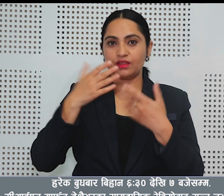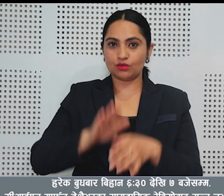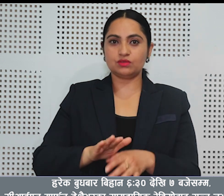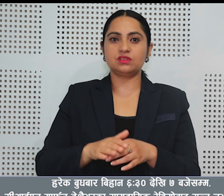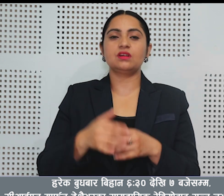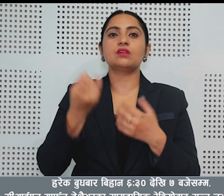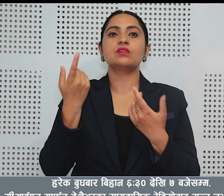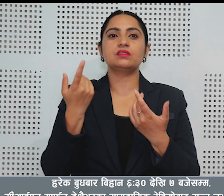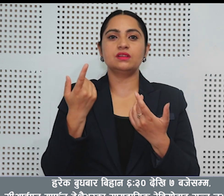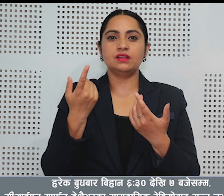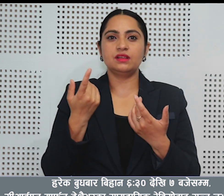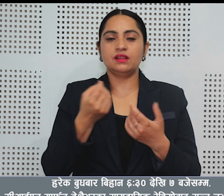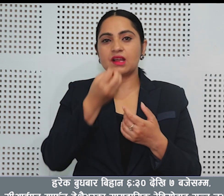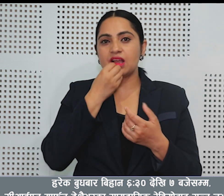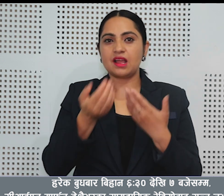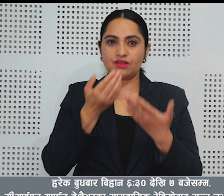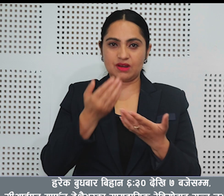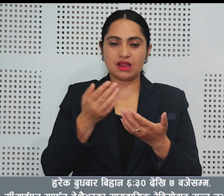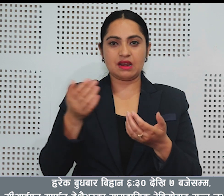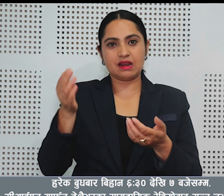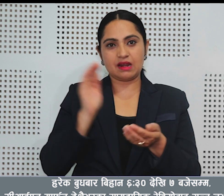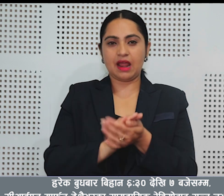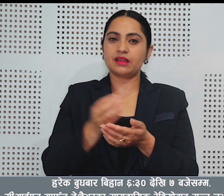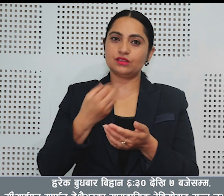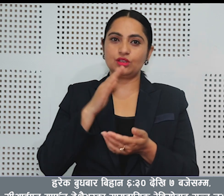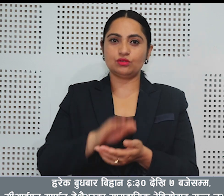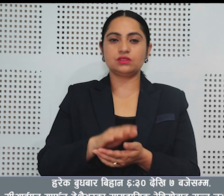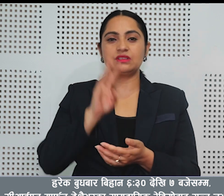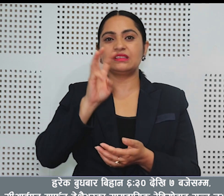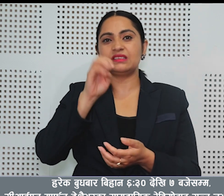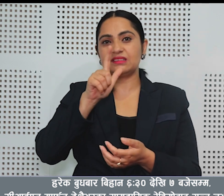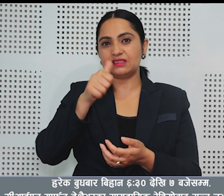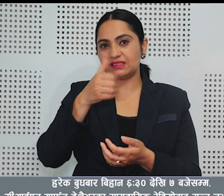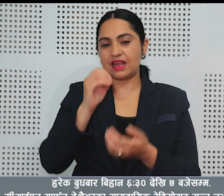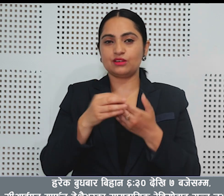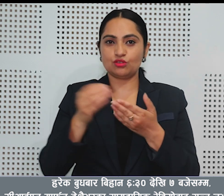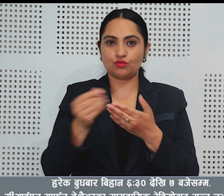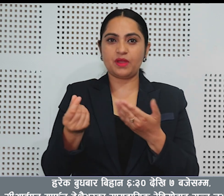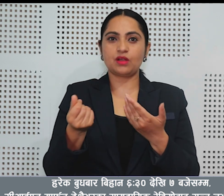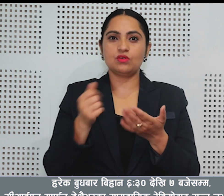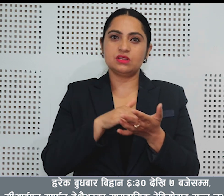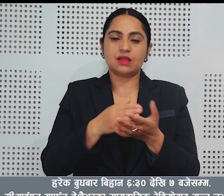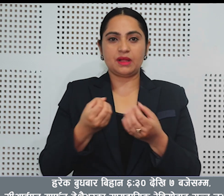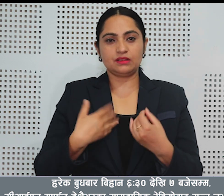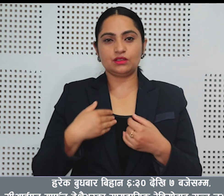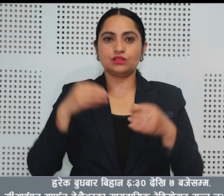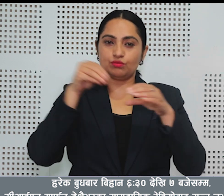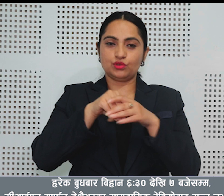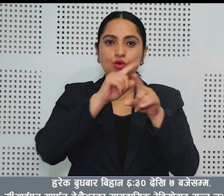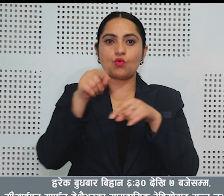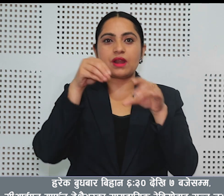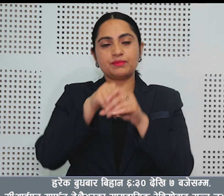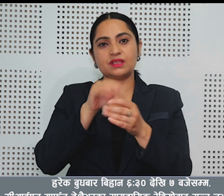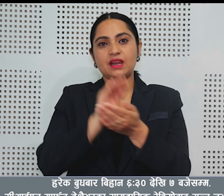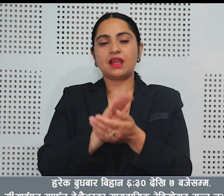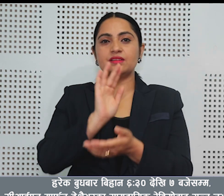कति बुढाबुढी नि थोथोरी ल्याएर खाने र भनेर ल्याएर राखेको 3060 को चामल। त्यही चामल पनि जम्मा भित्र कोठा राखेको पल्टाउने यहाँ